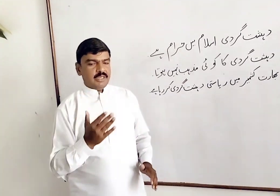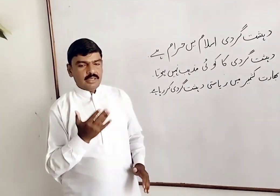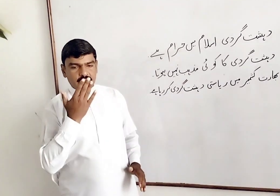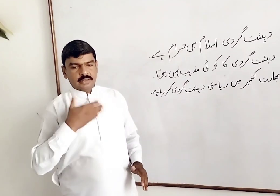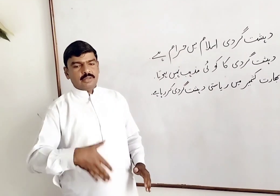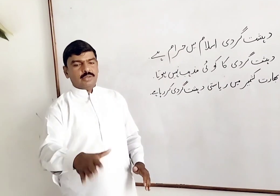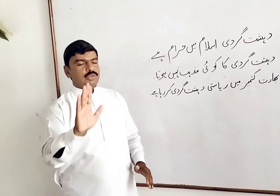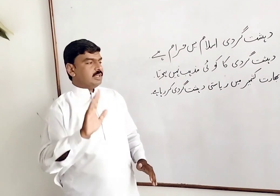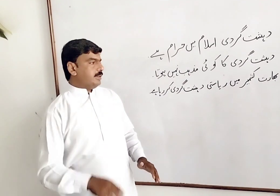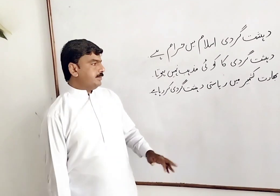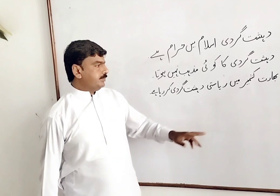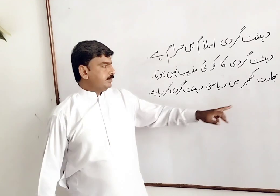नहीं होता।